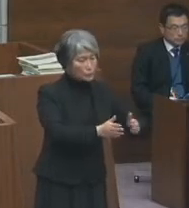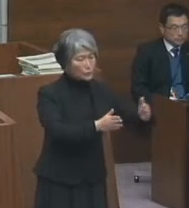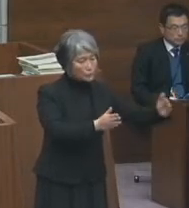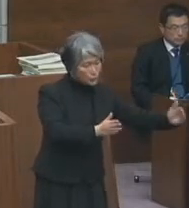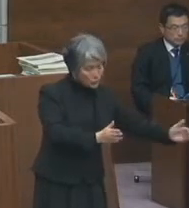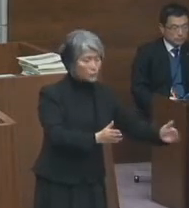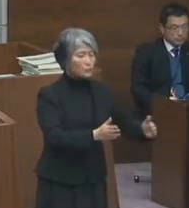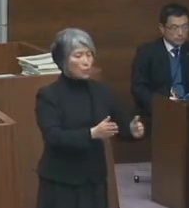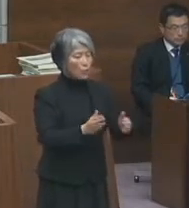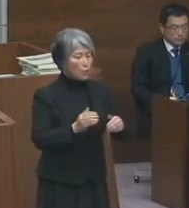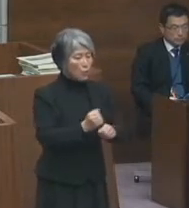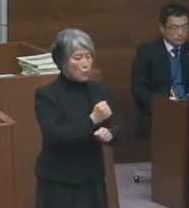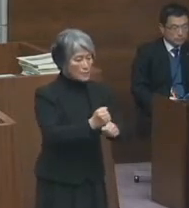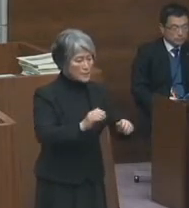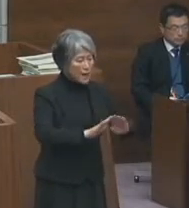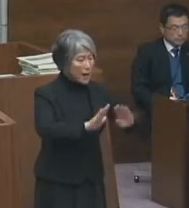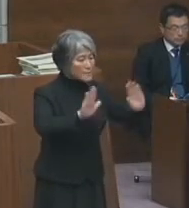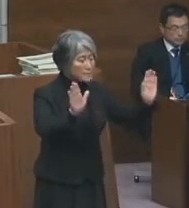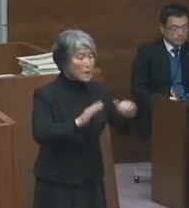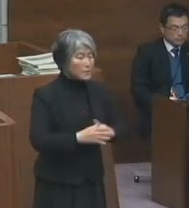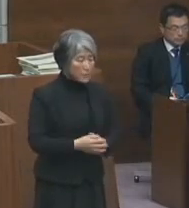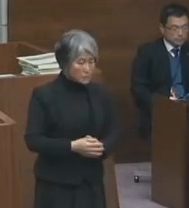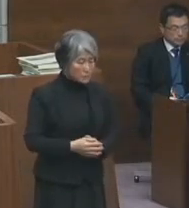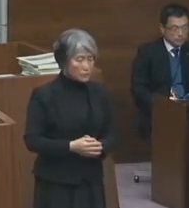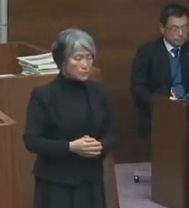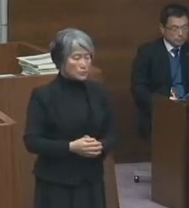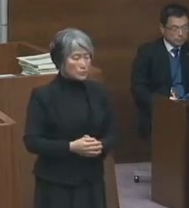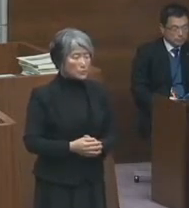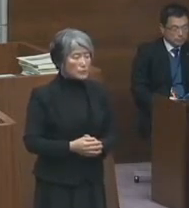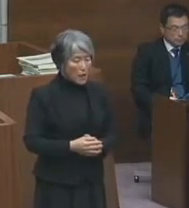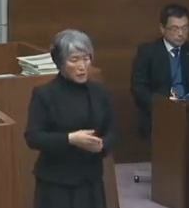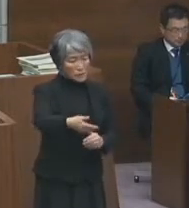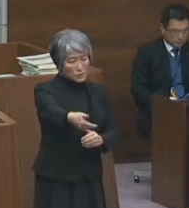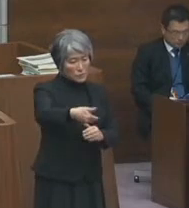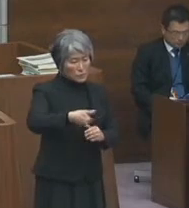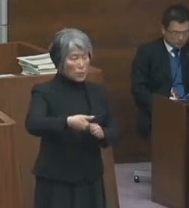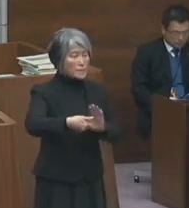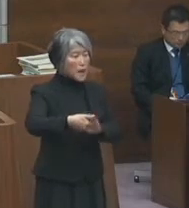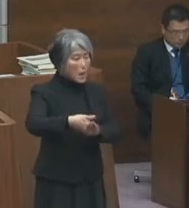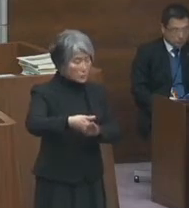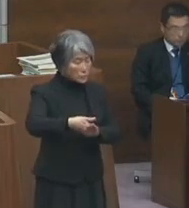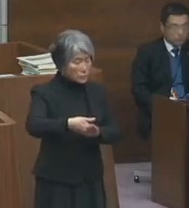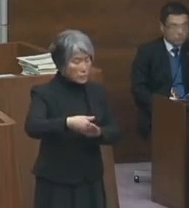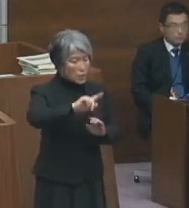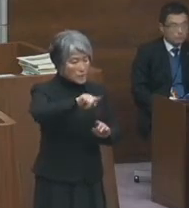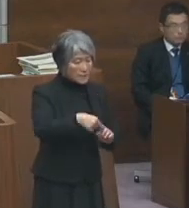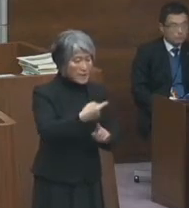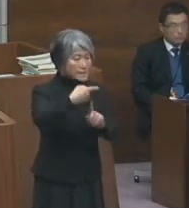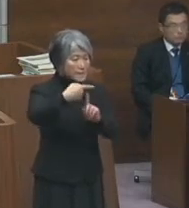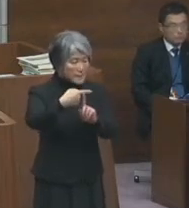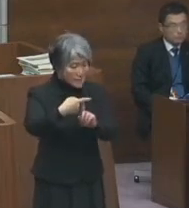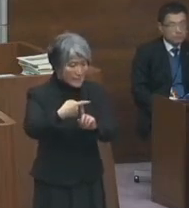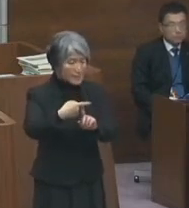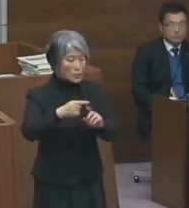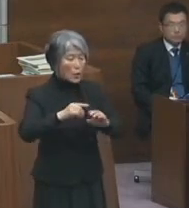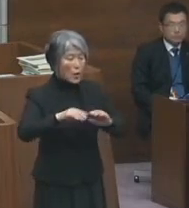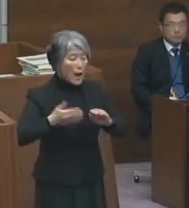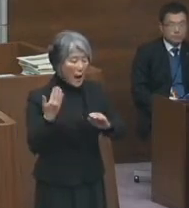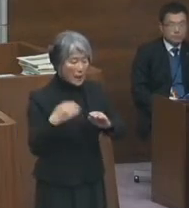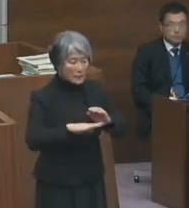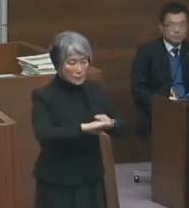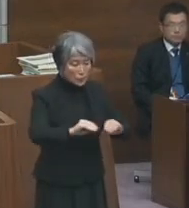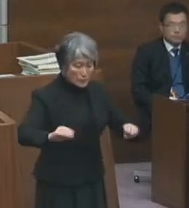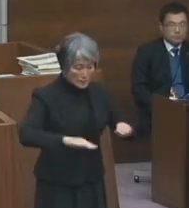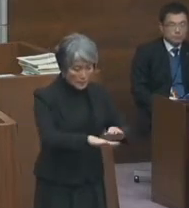行われる予定でございます。しかしながら、ご質問にあります JT 跡地北側におきましては、市道大